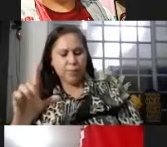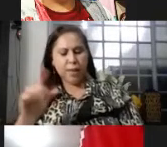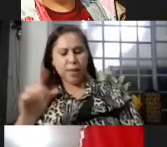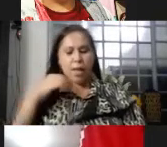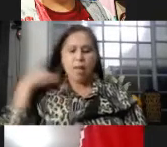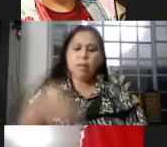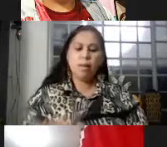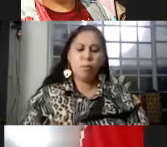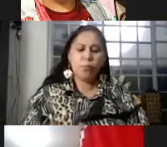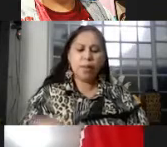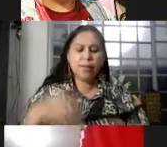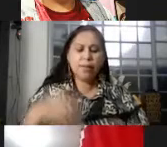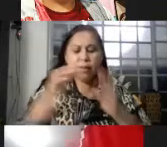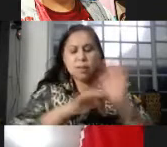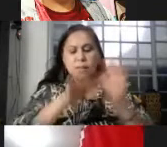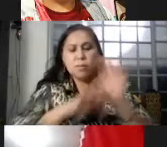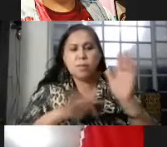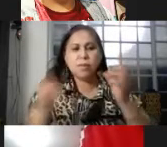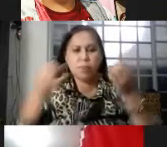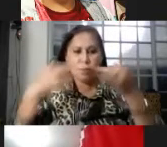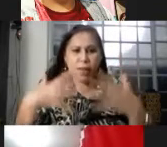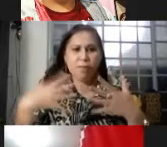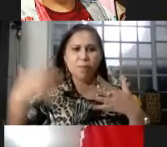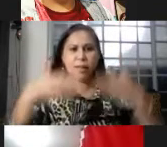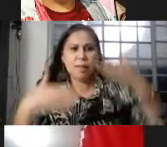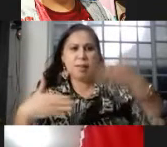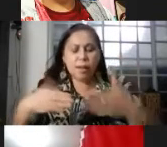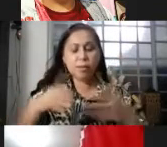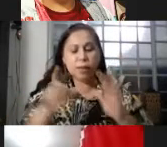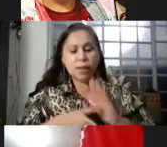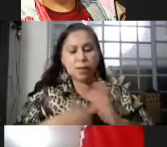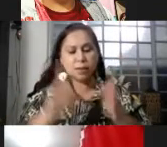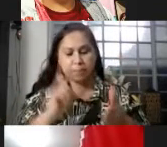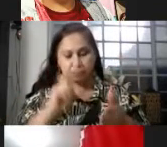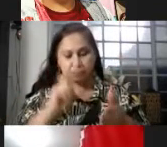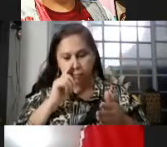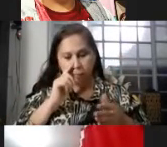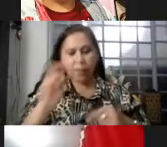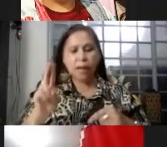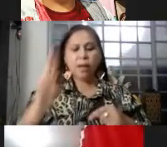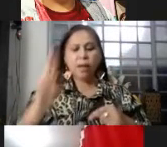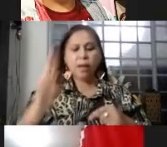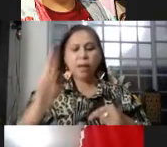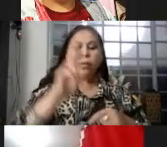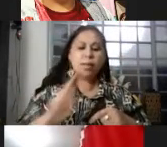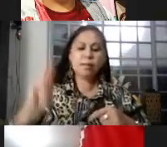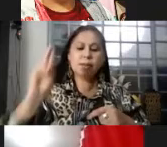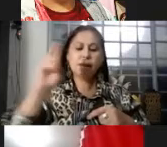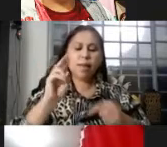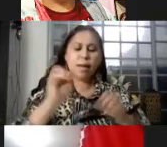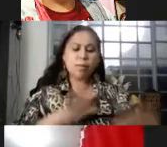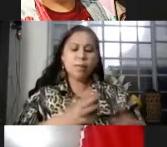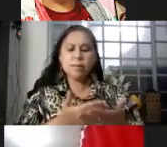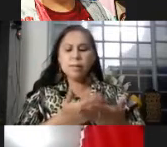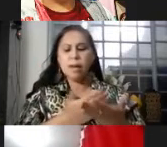né? Então, esse texto, inclusive, eu explicava para quem tinha entrado antes, que eu utilizei na